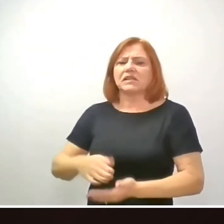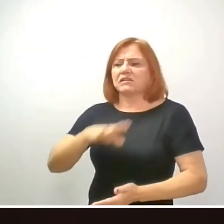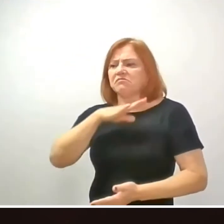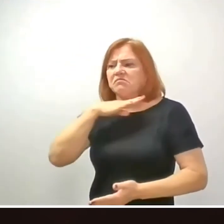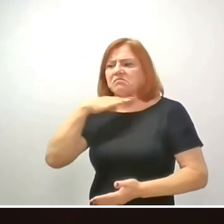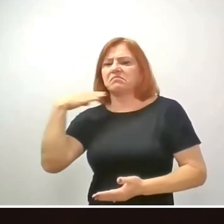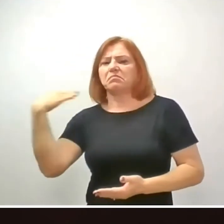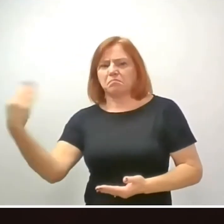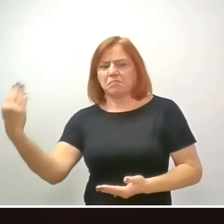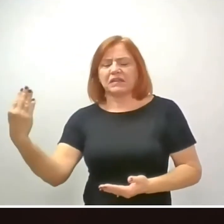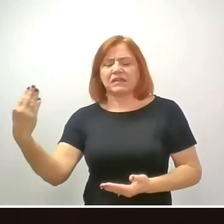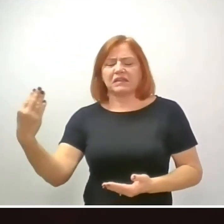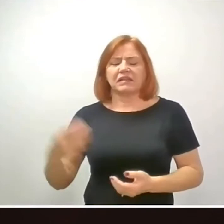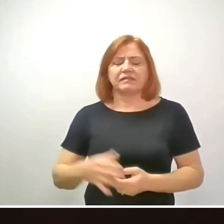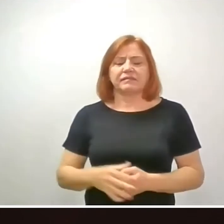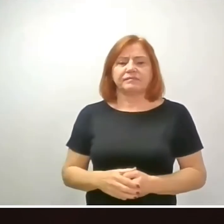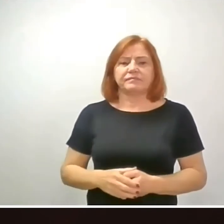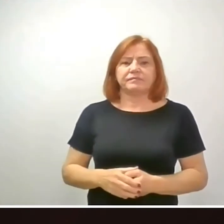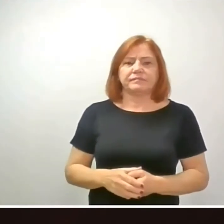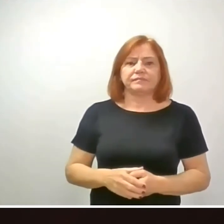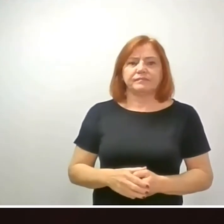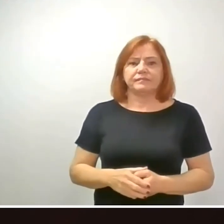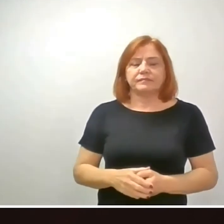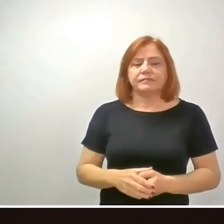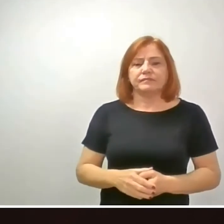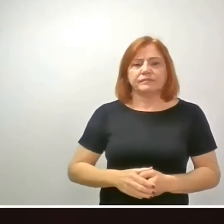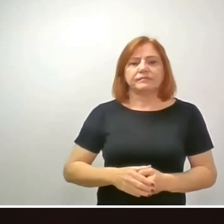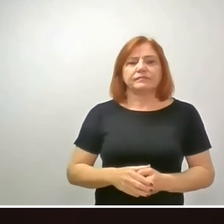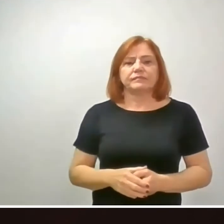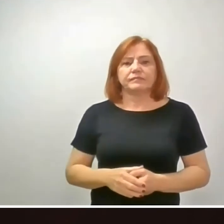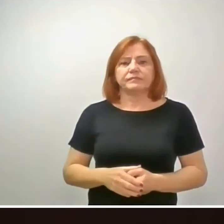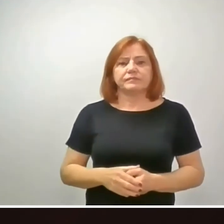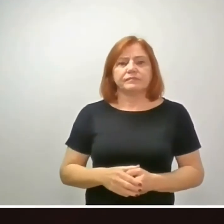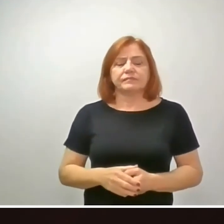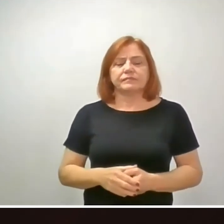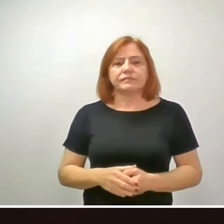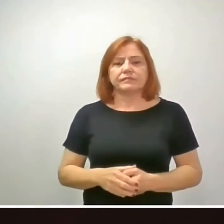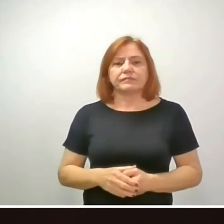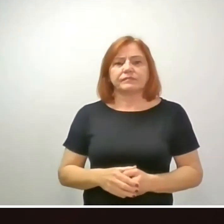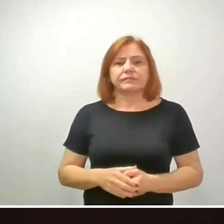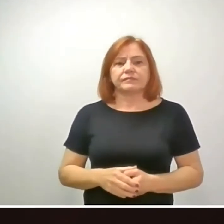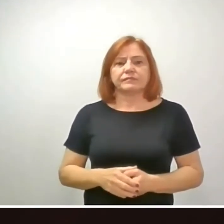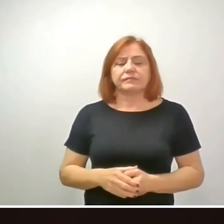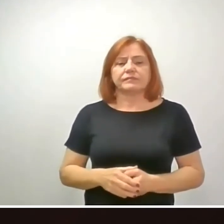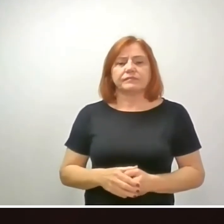doutrinas e eram um tropeço para a igreja romana. Foi proibido